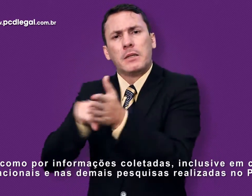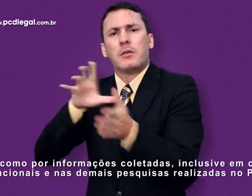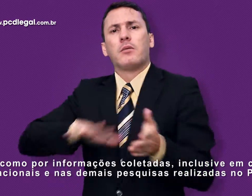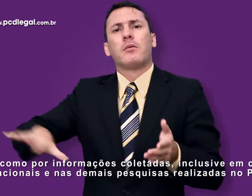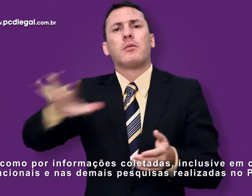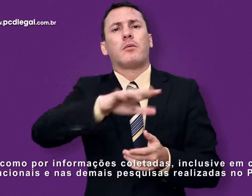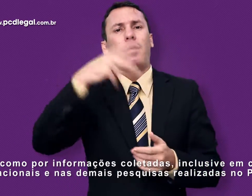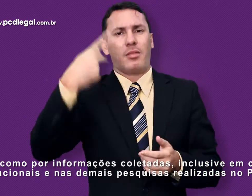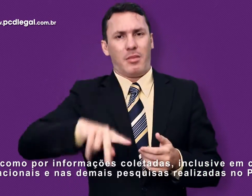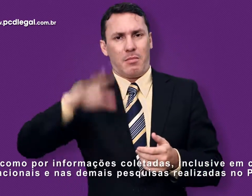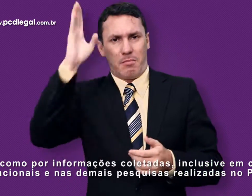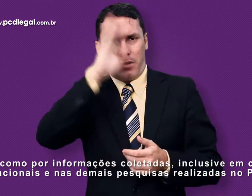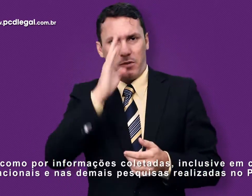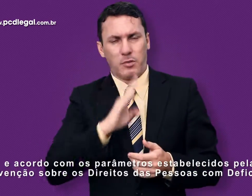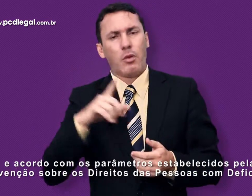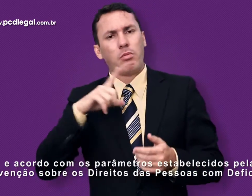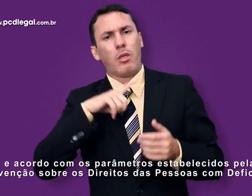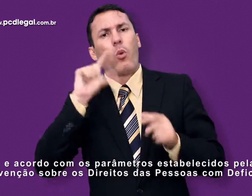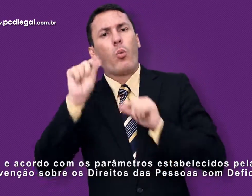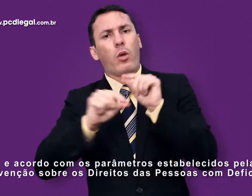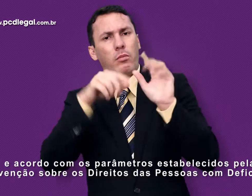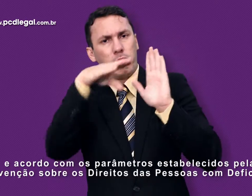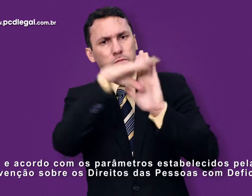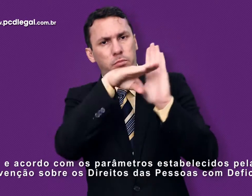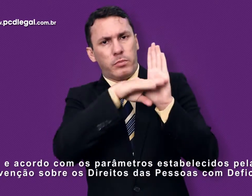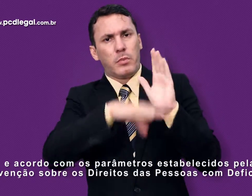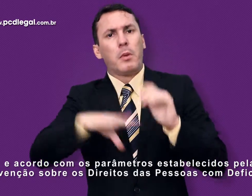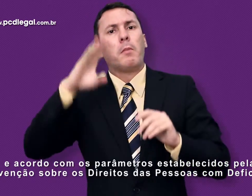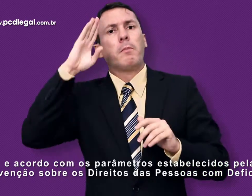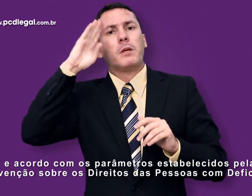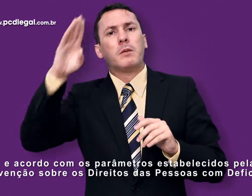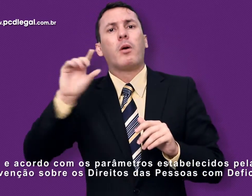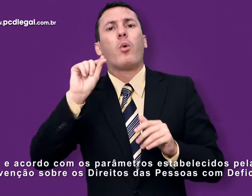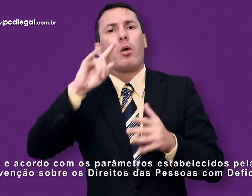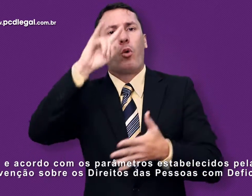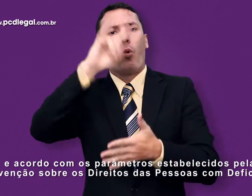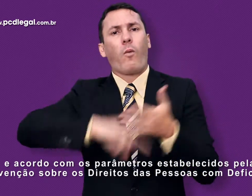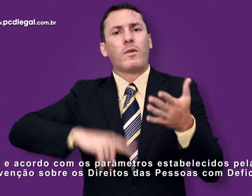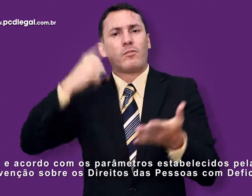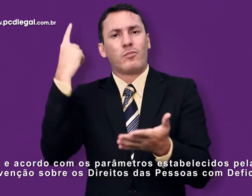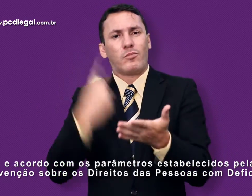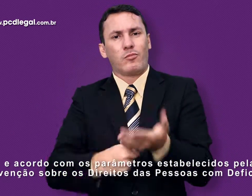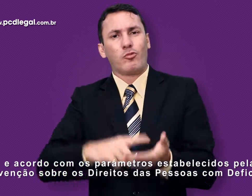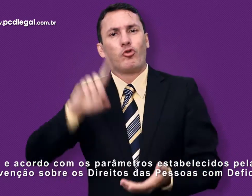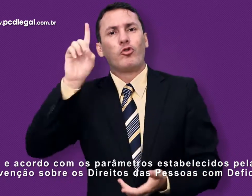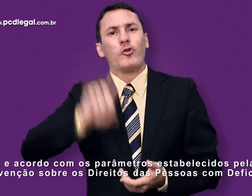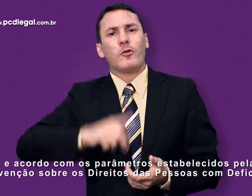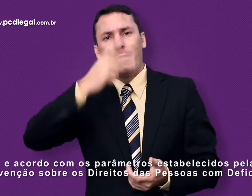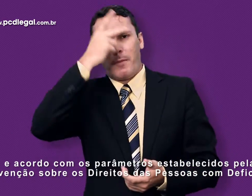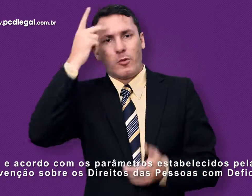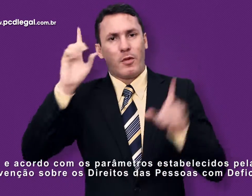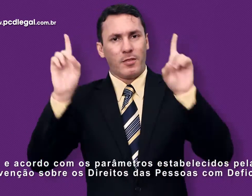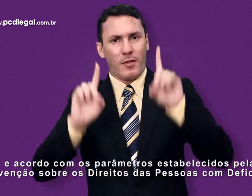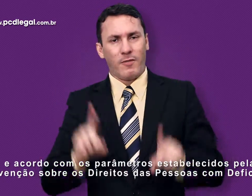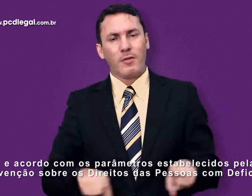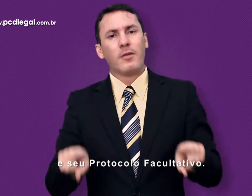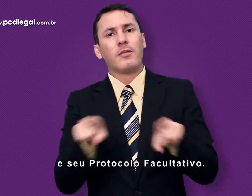pesquisas realizadas no país, de acordo com os parâmetros estabelecidos pela Convenção sobre o Direito das Pessoas com Deficiência e